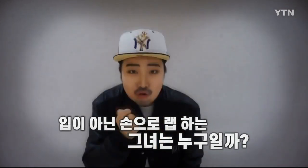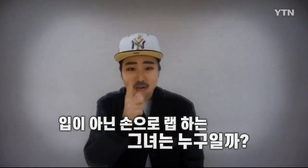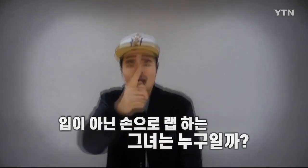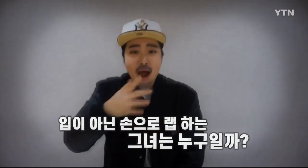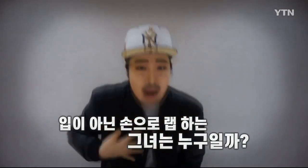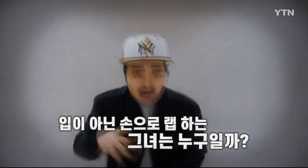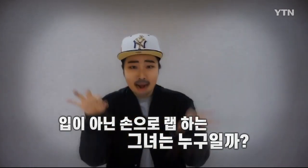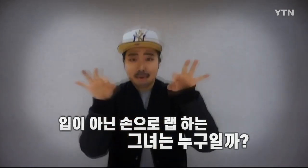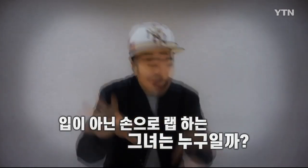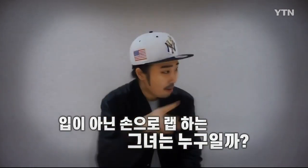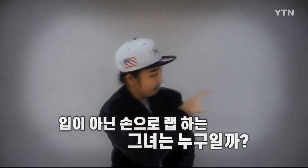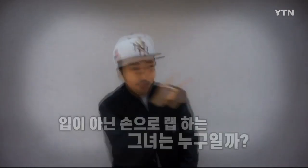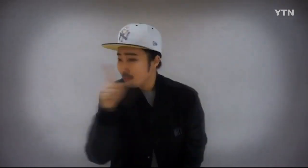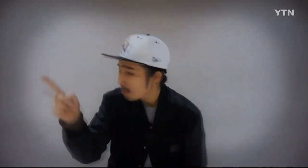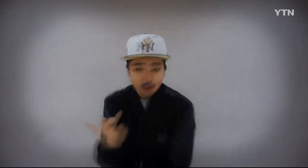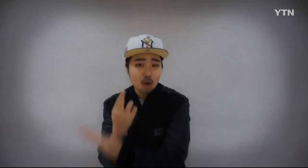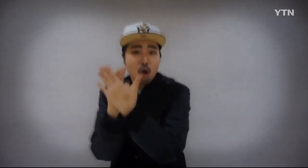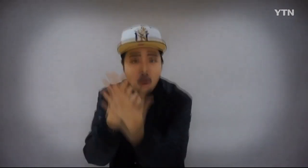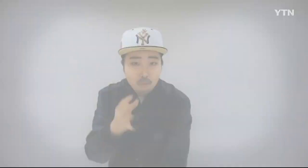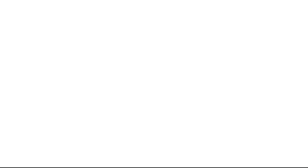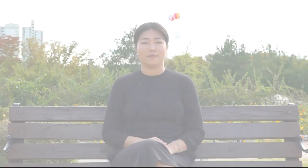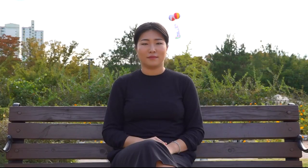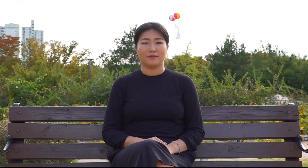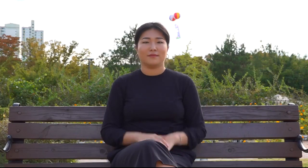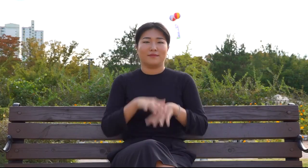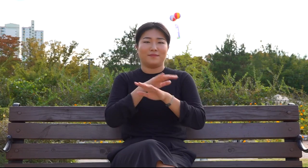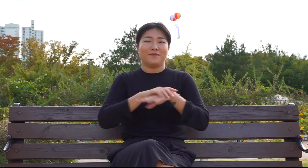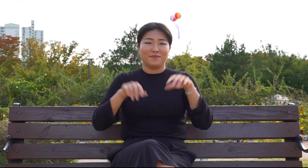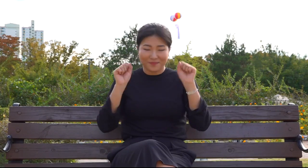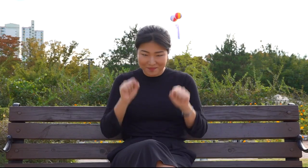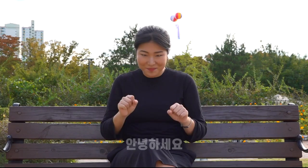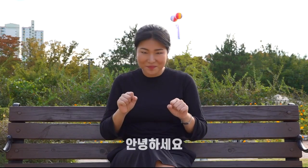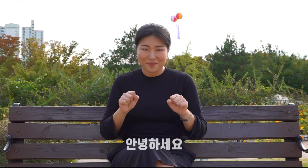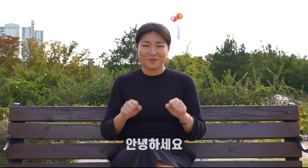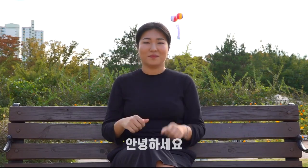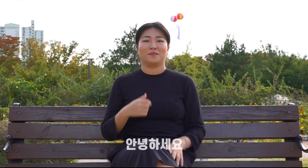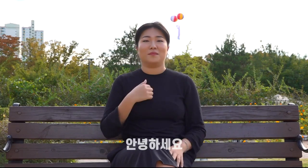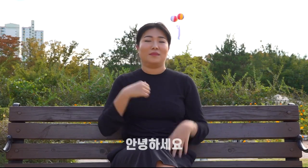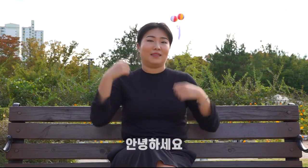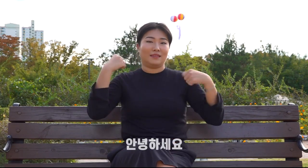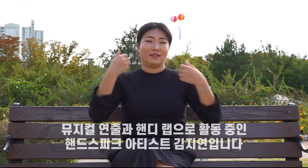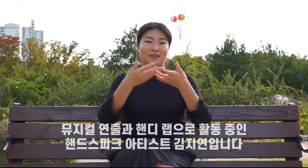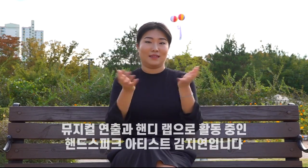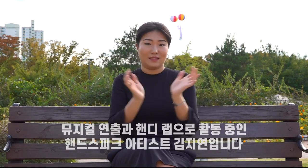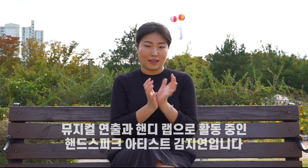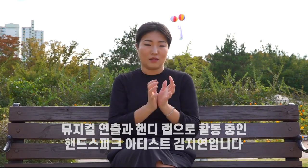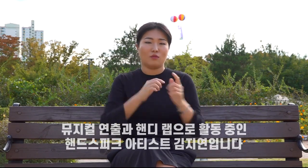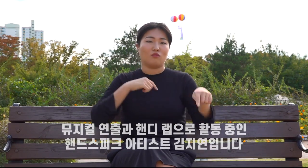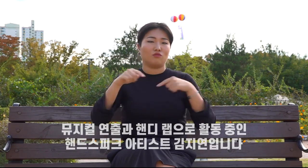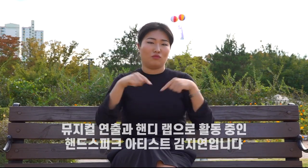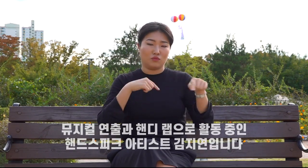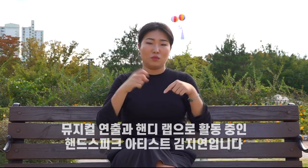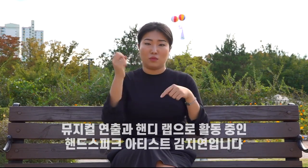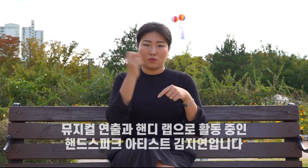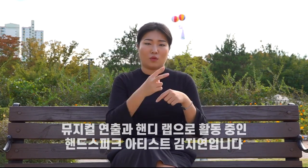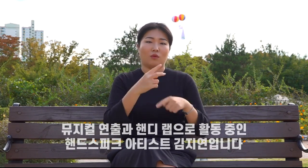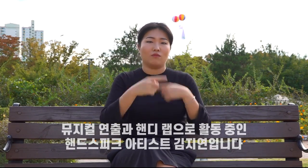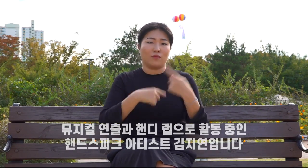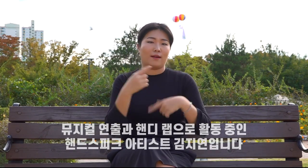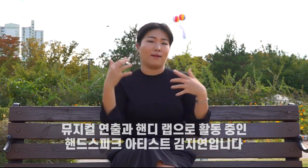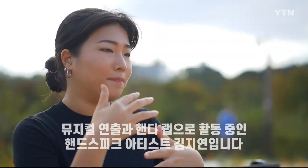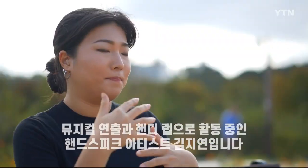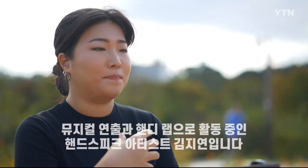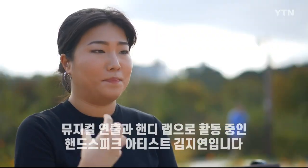그렇게 취한 것 같더니 그 잠깐 사이에 다 깬 거니 Baby 내 맘 알잖아 손은